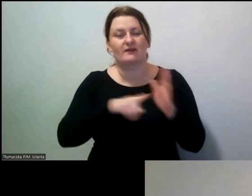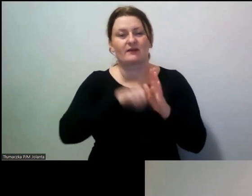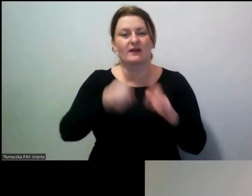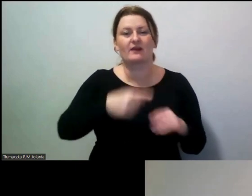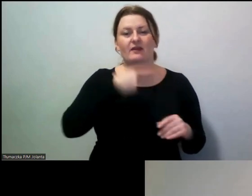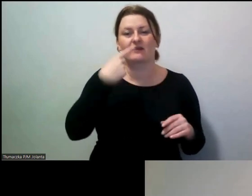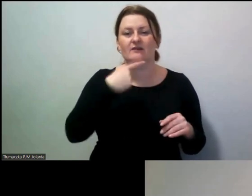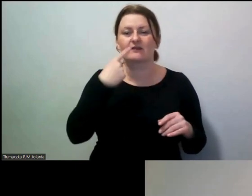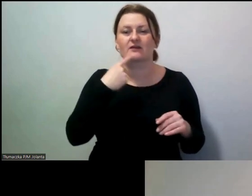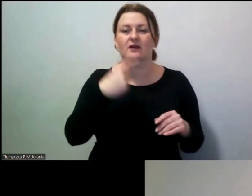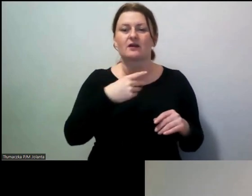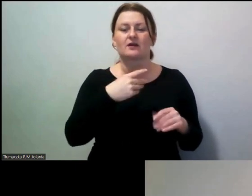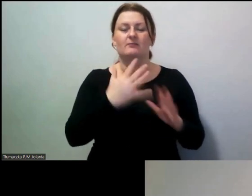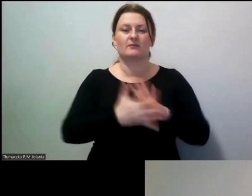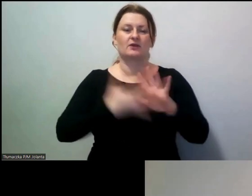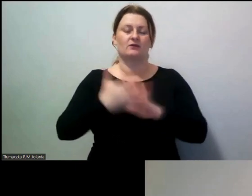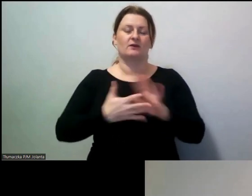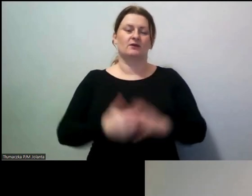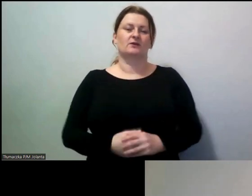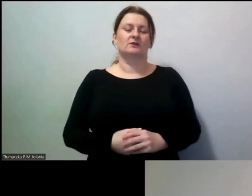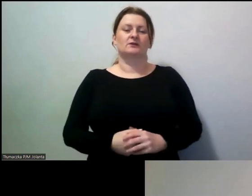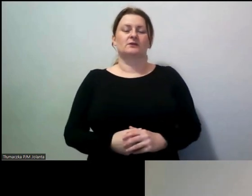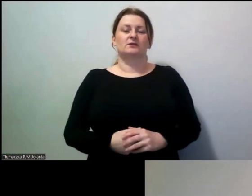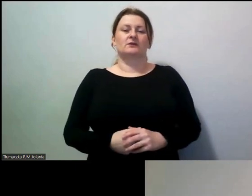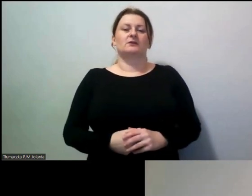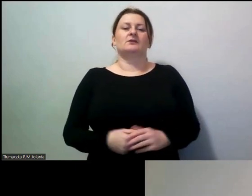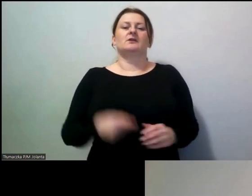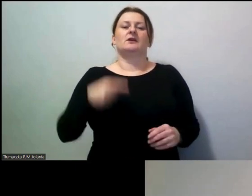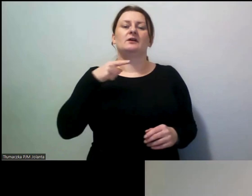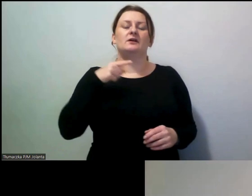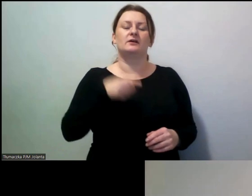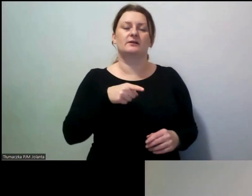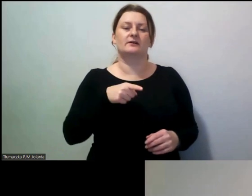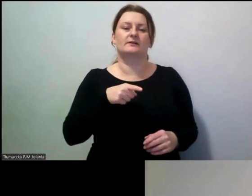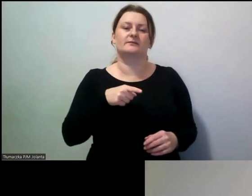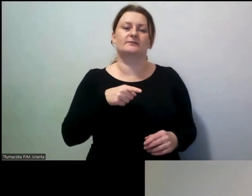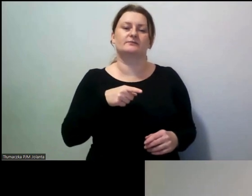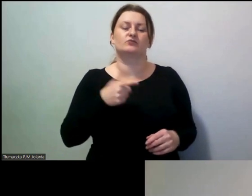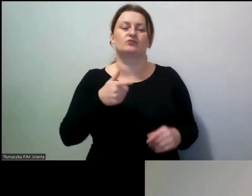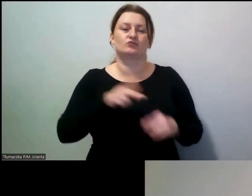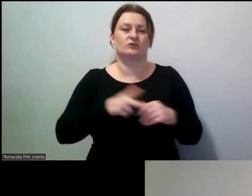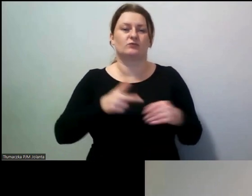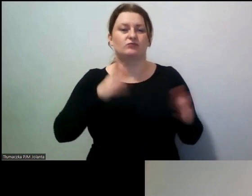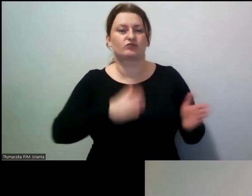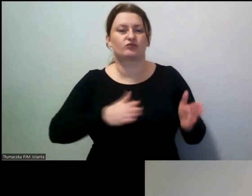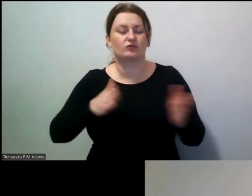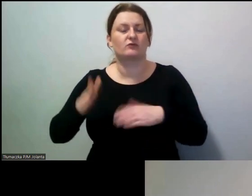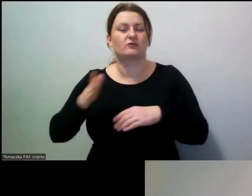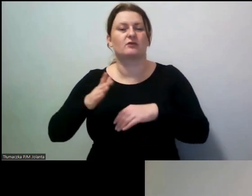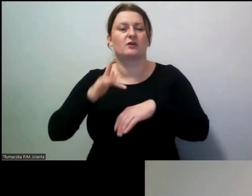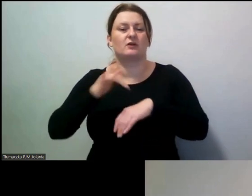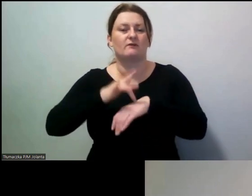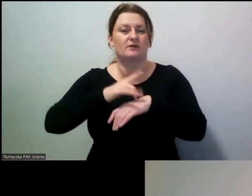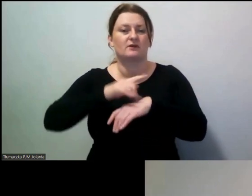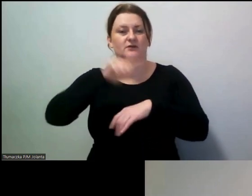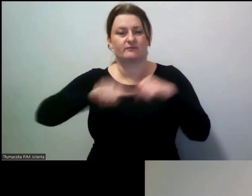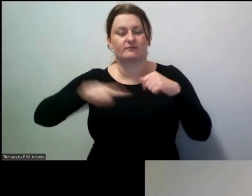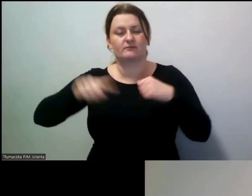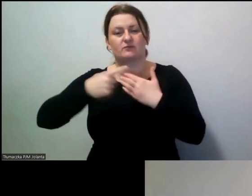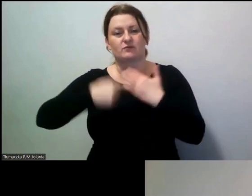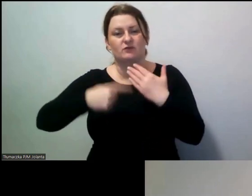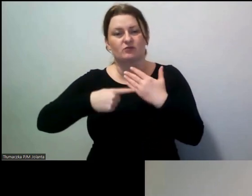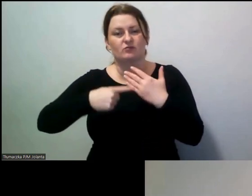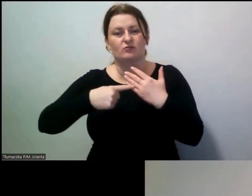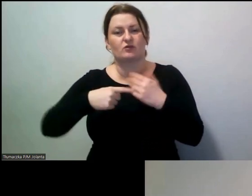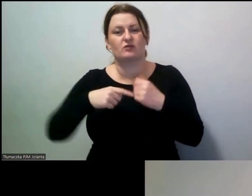języka migowego. I te wytyczne, które przygotował statystyk, były dla nas wiążące